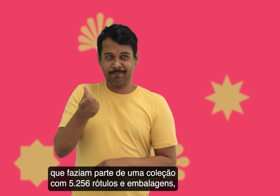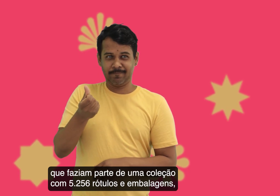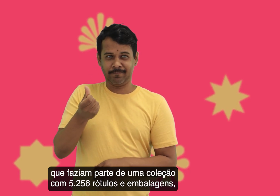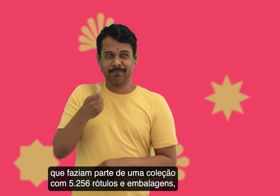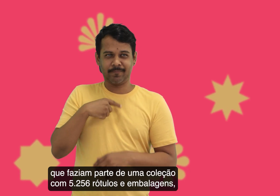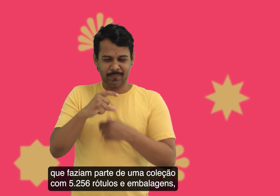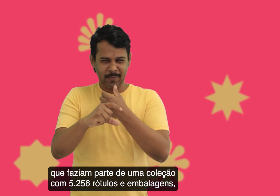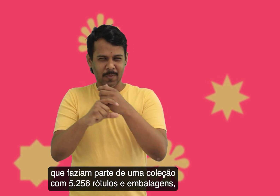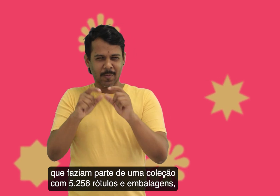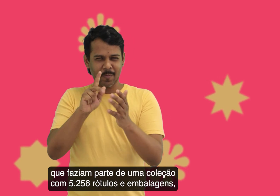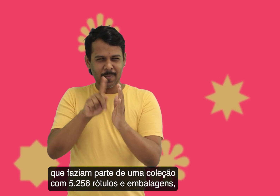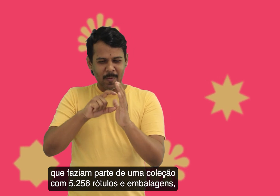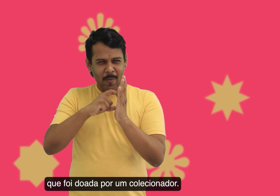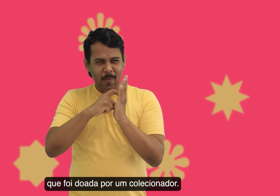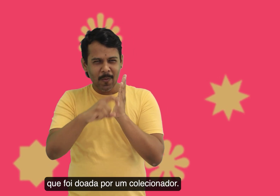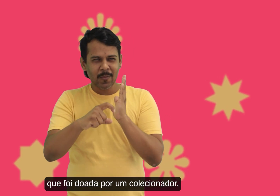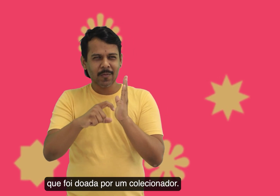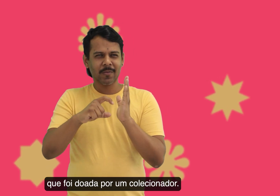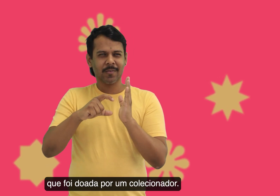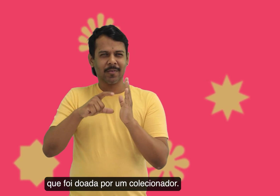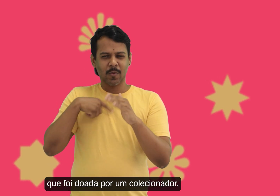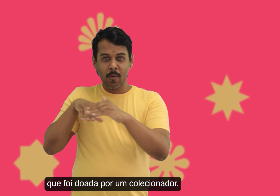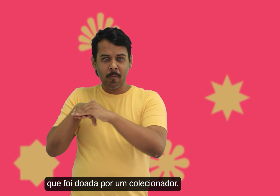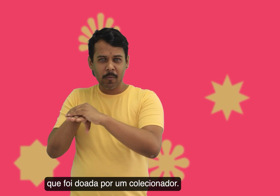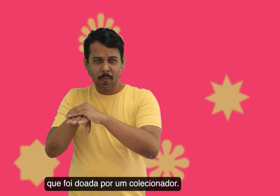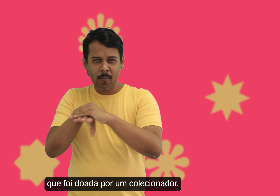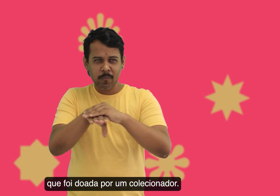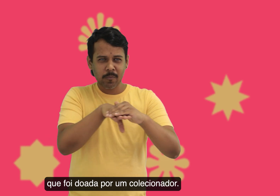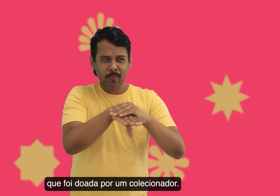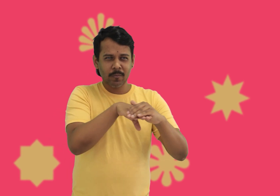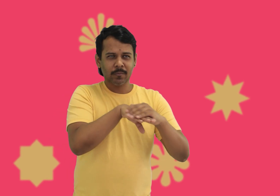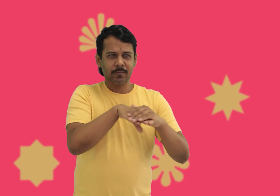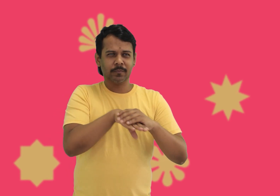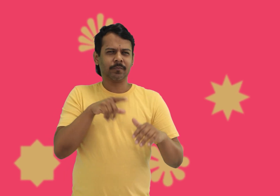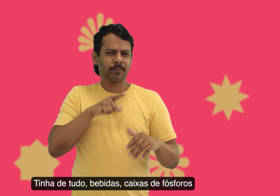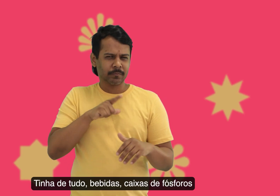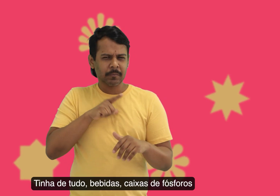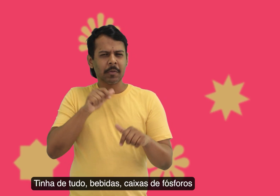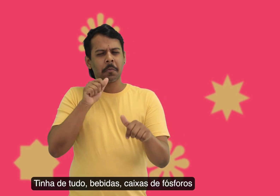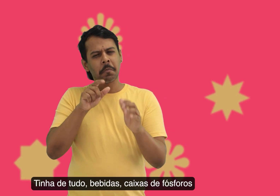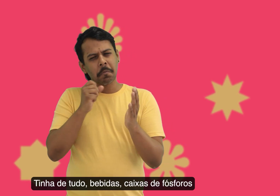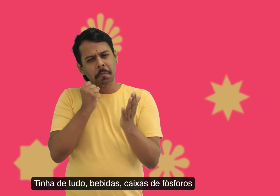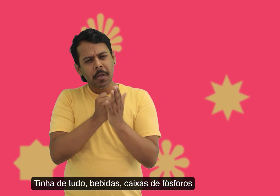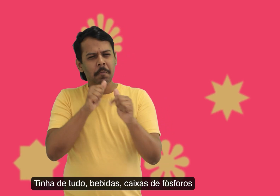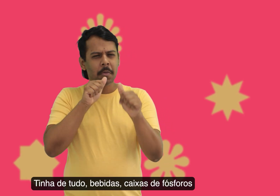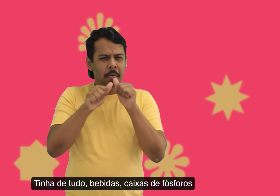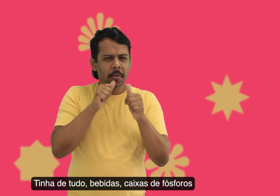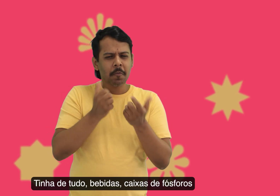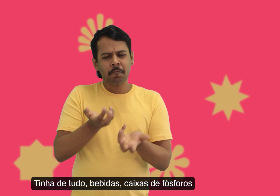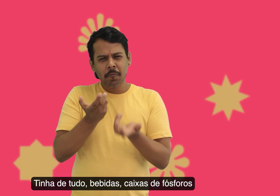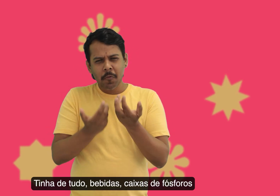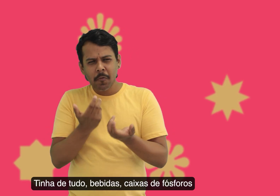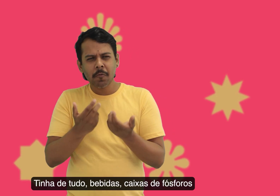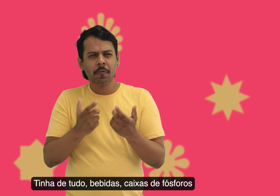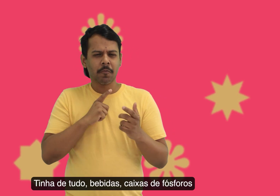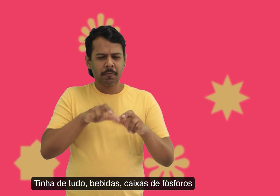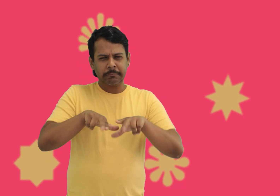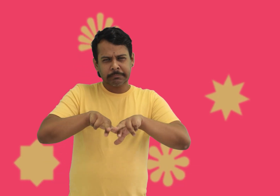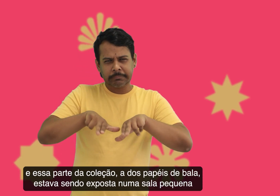5.256 rótulos e embalagens que foi doada por um colecionador. Tinha de tudo, bebidas, caixas de fósforos.